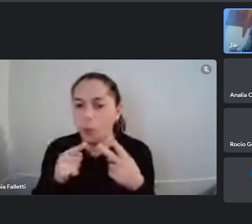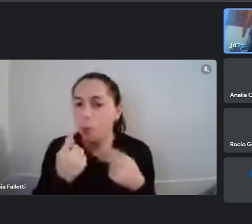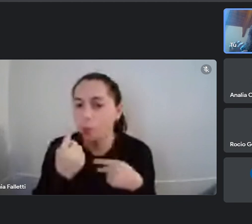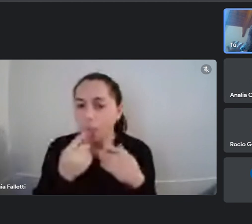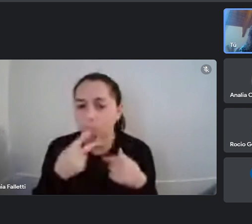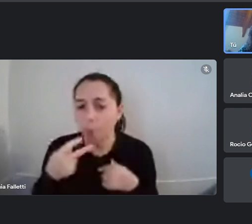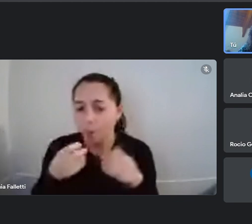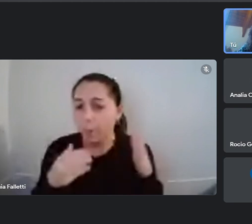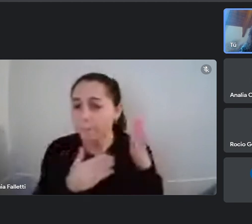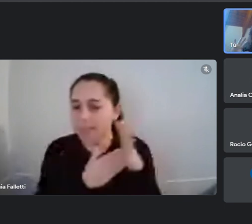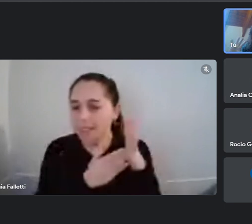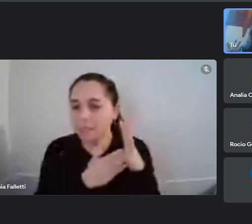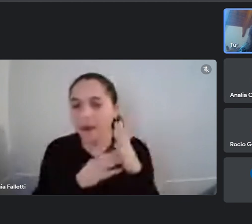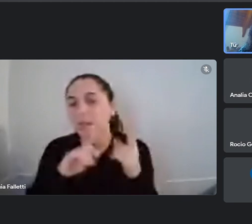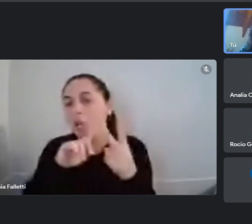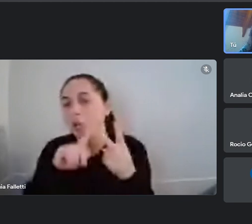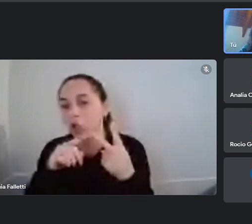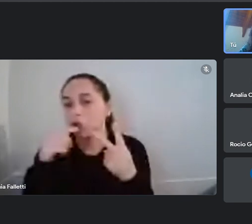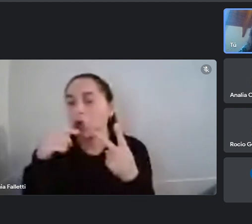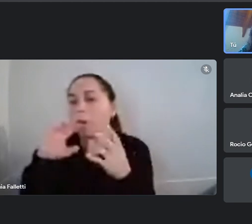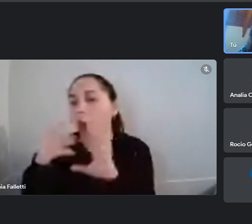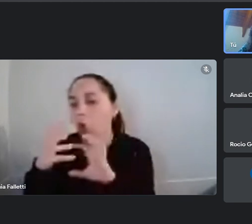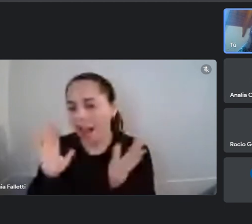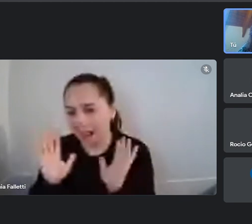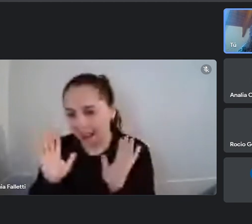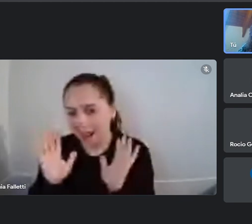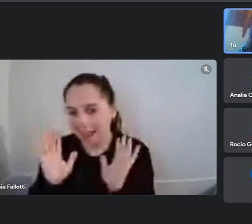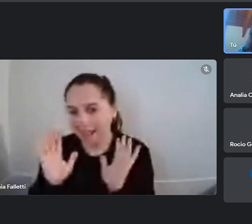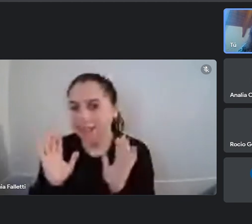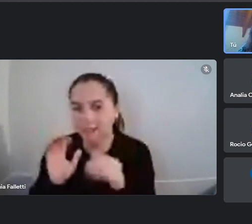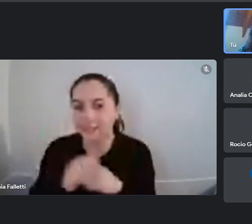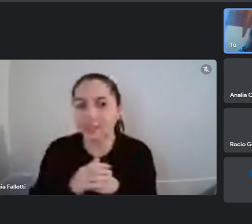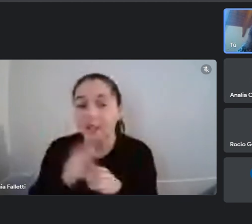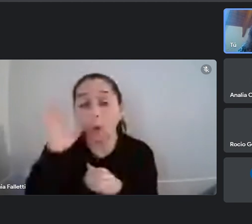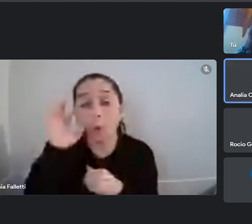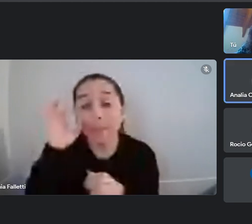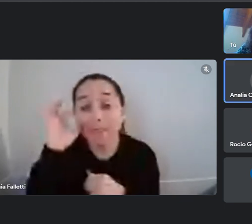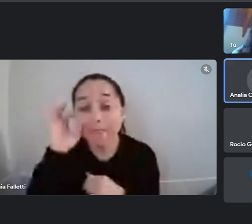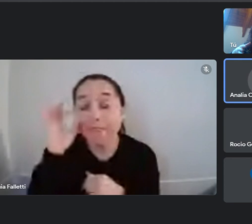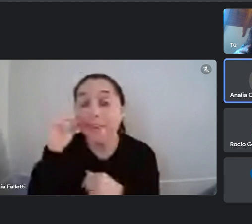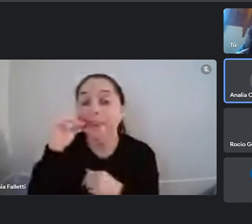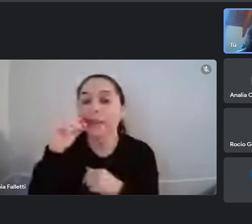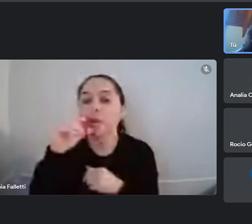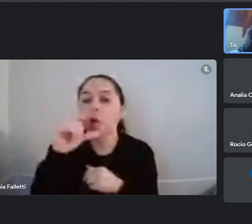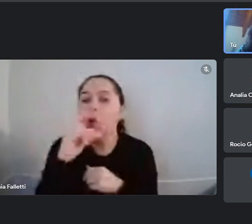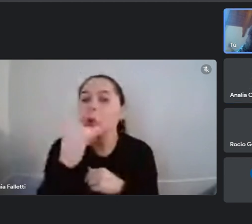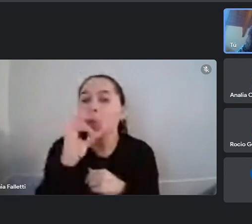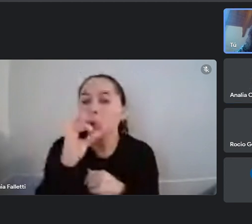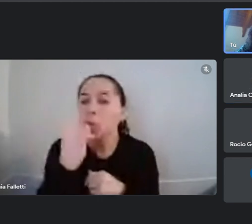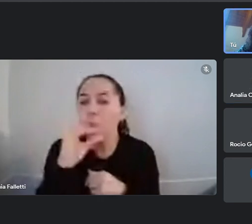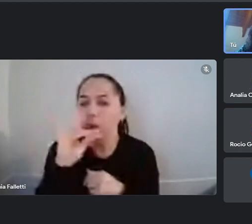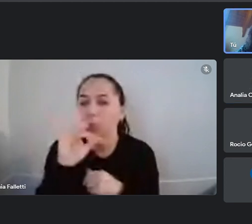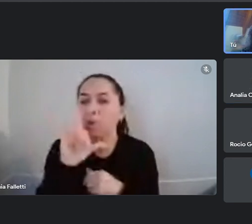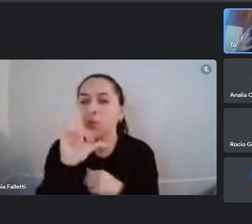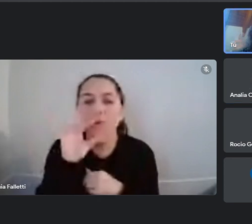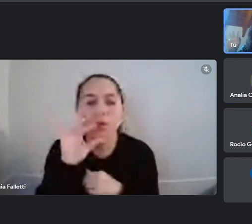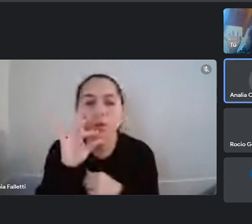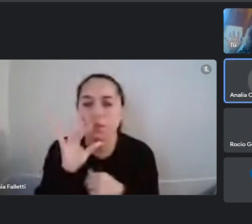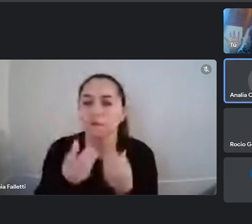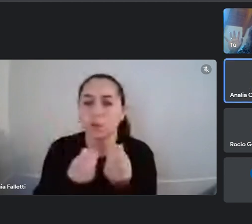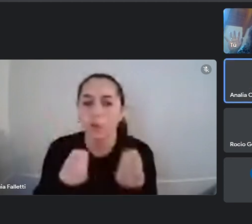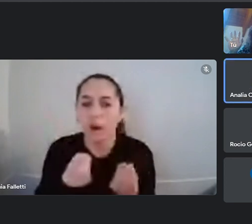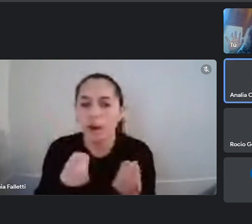de could? ¿Cuáles eran las posibilidades de could? Una es, como les dije allá, podría, y la otra en